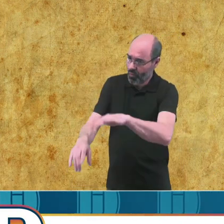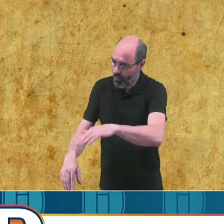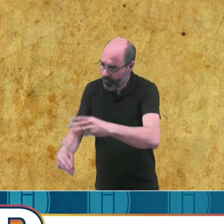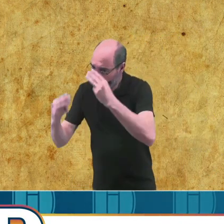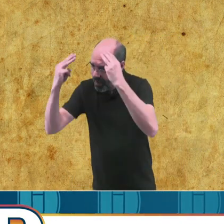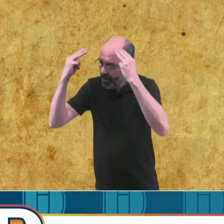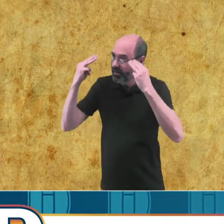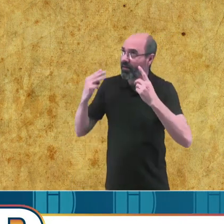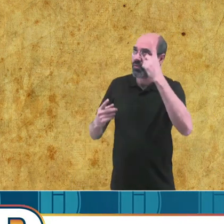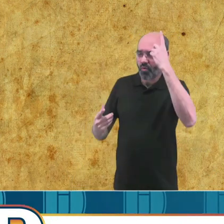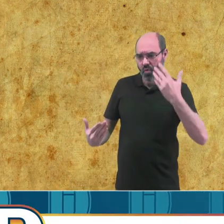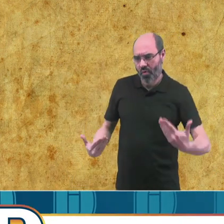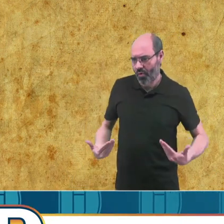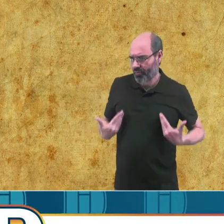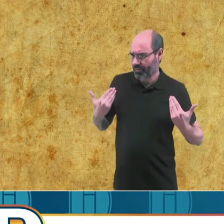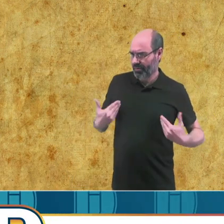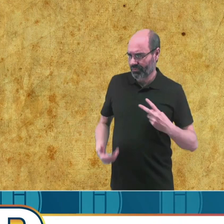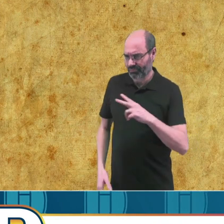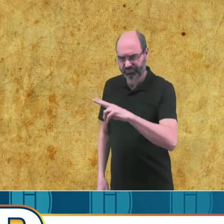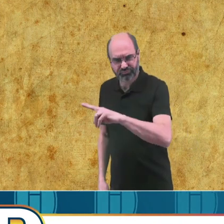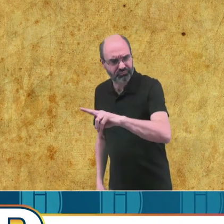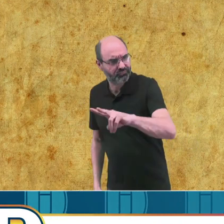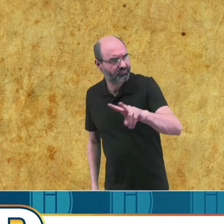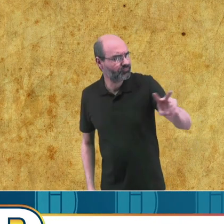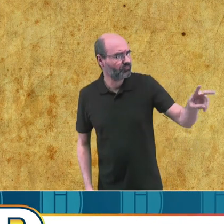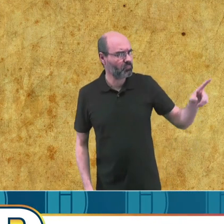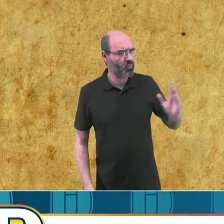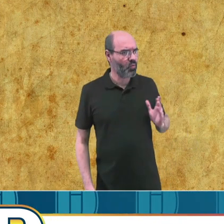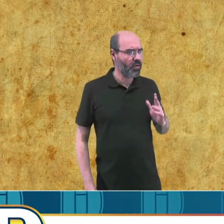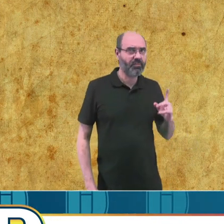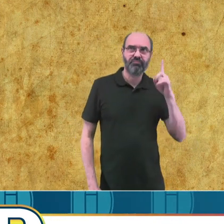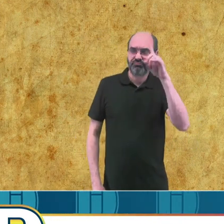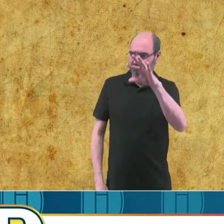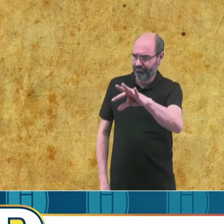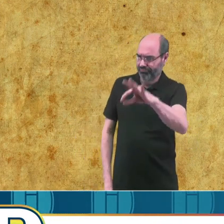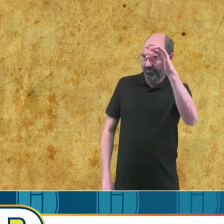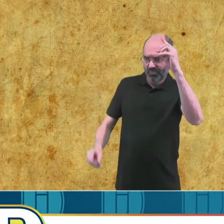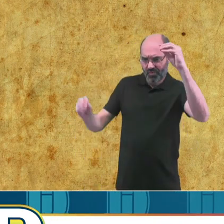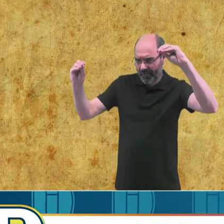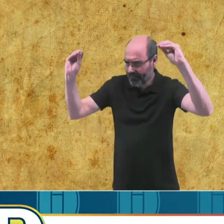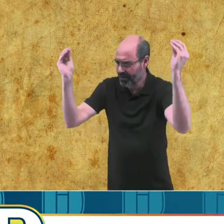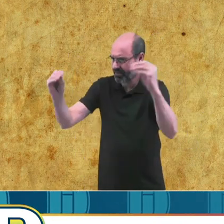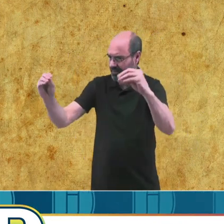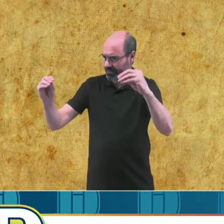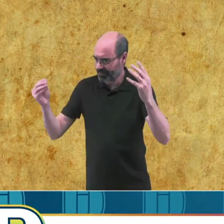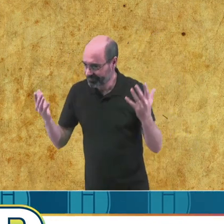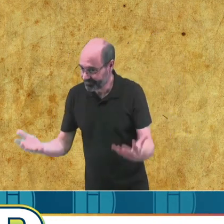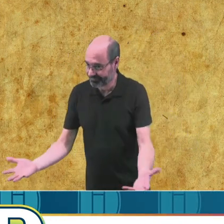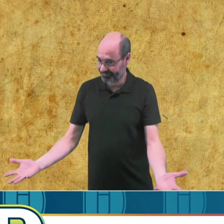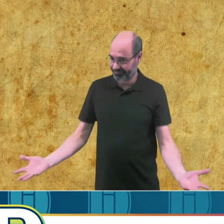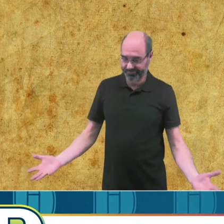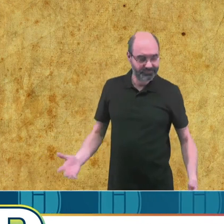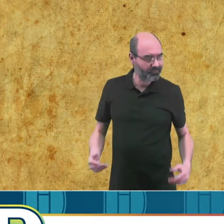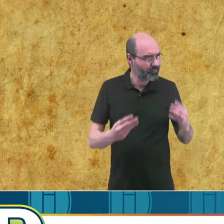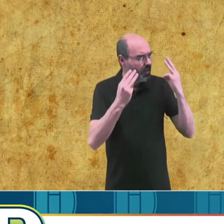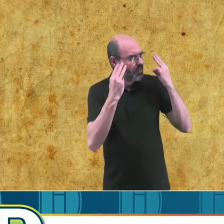260 primeros ejemplares en español de la Biblia Entonces bueno septiembre es el marco de referencia y siempre queremos darle